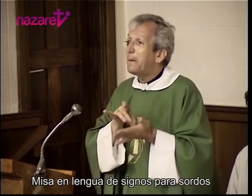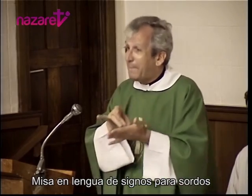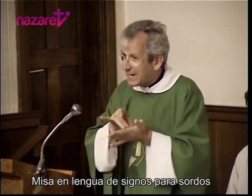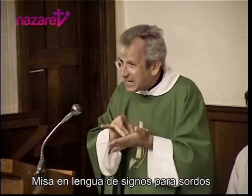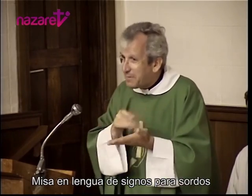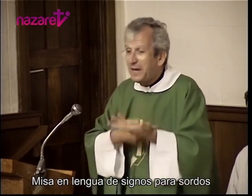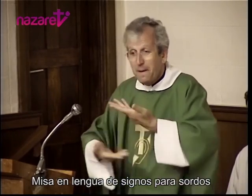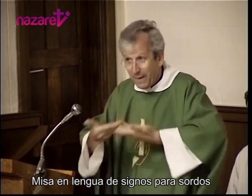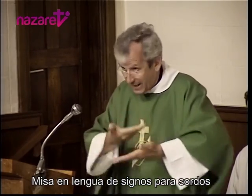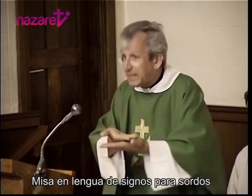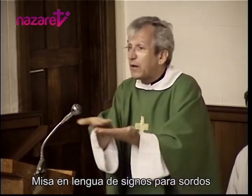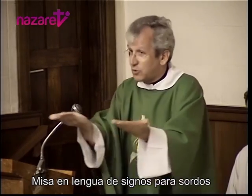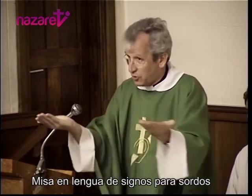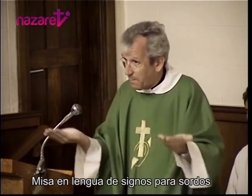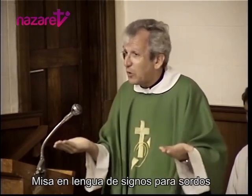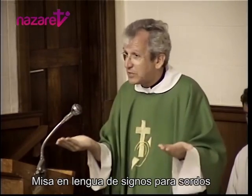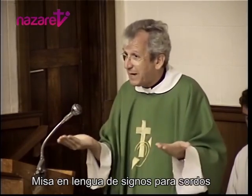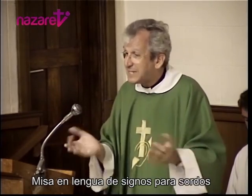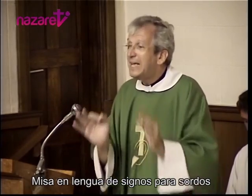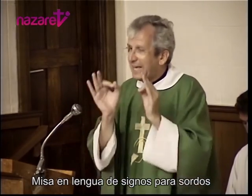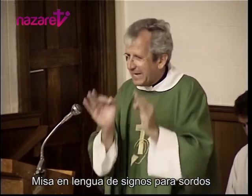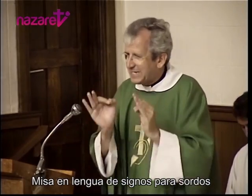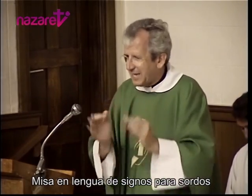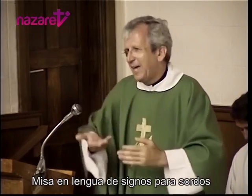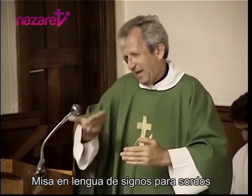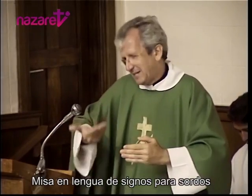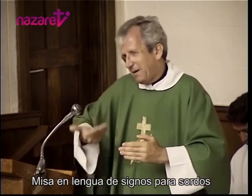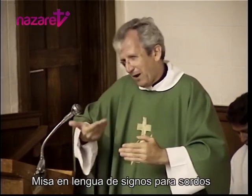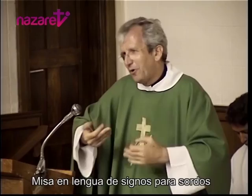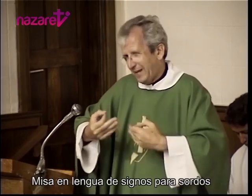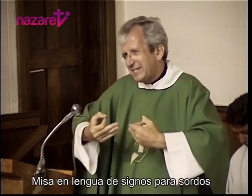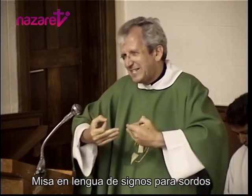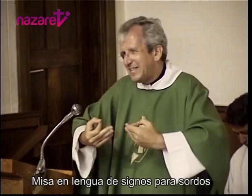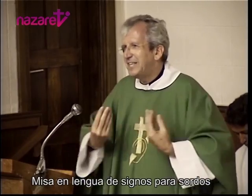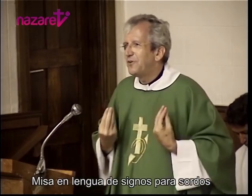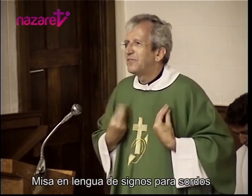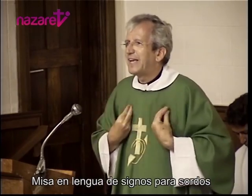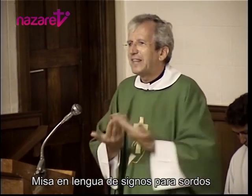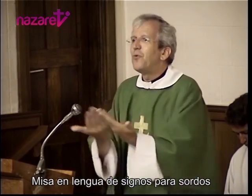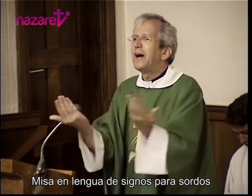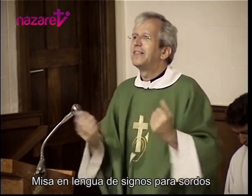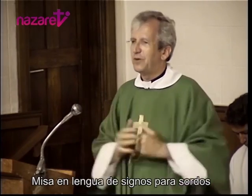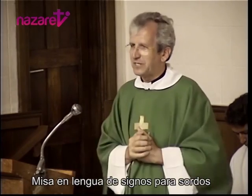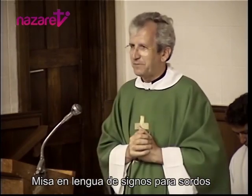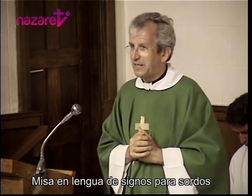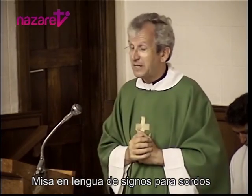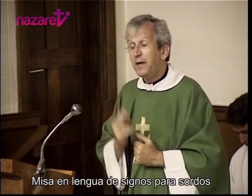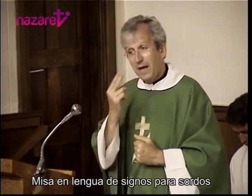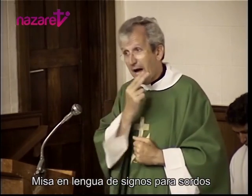para servir, para dedicar nuestro tiempo a los demás, que ese es el valor, es el sentido de cada una de nuestras vidas. Hagamos